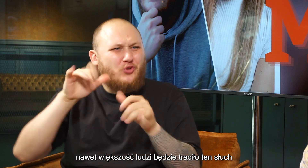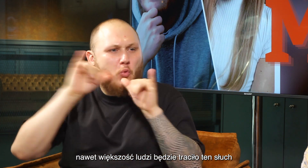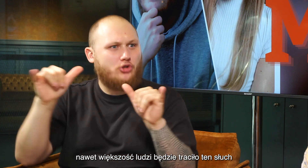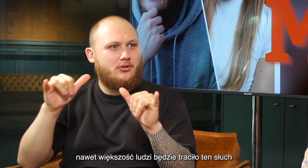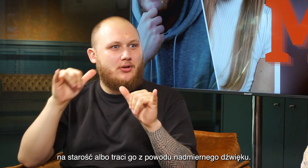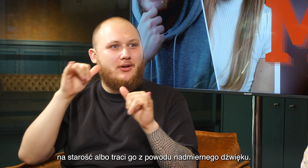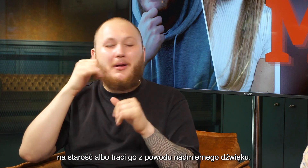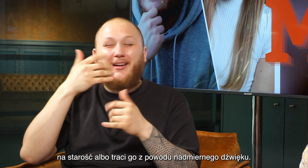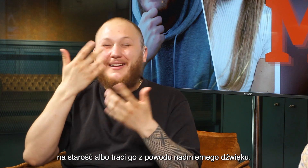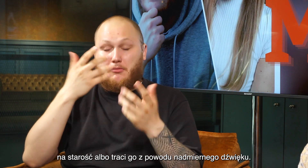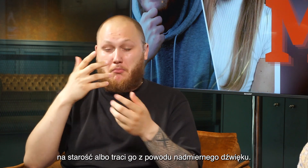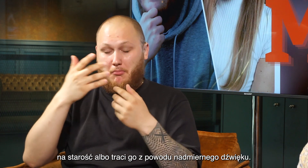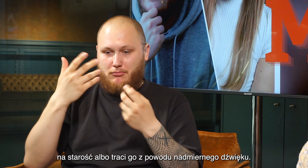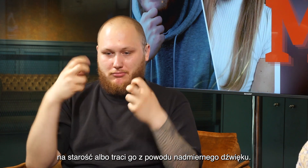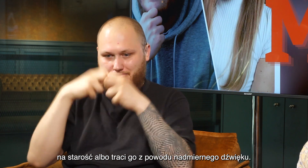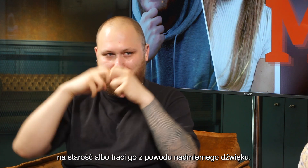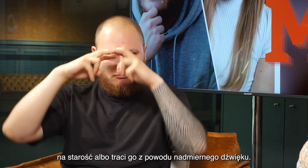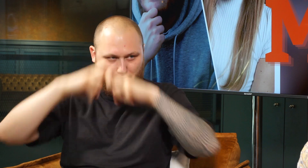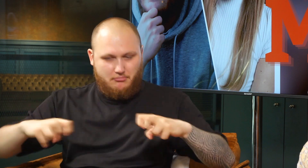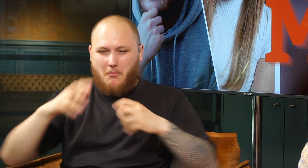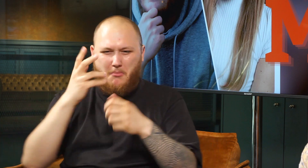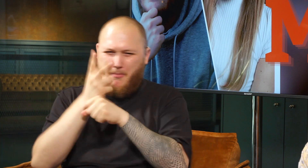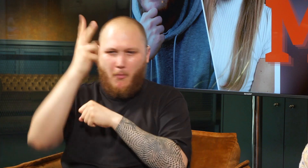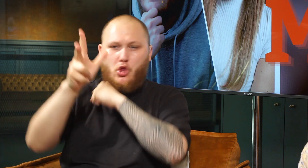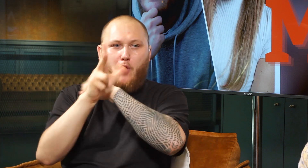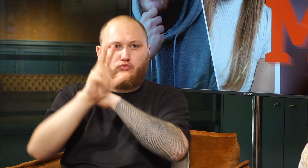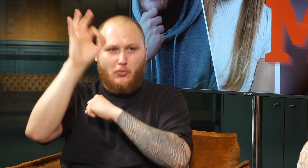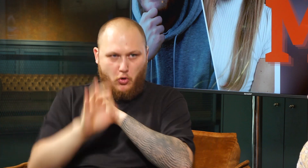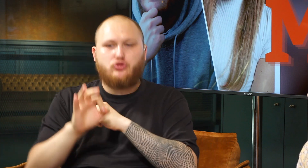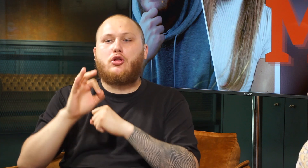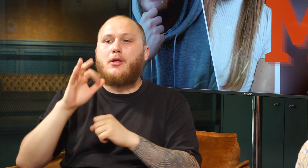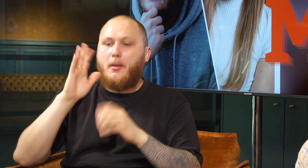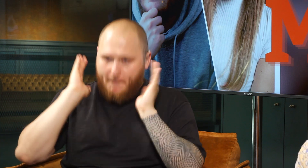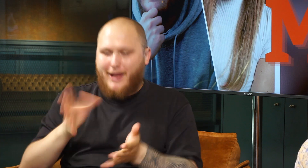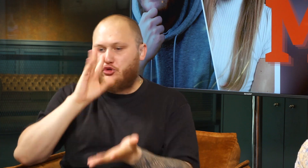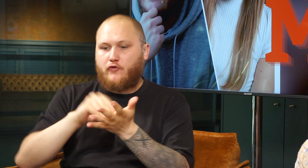ludzi straci ten, będzie traciło ten słuch na starość albo traci go z powodu nadmiernego dźwięku.